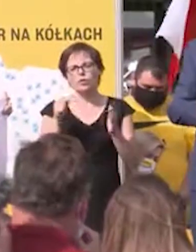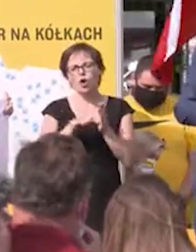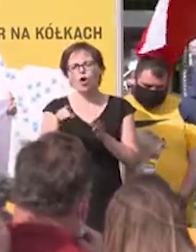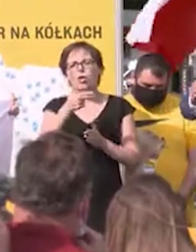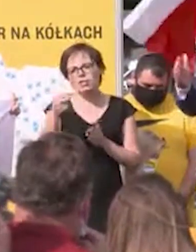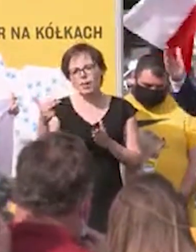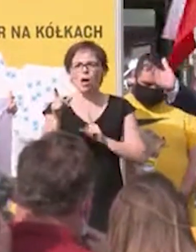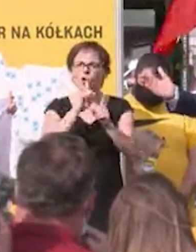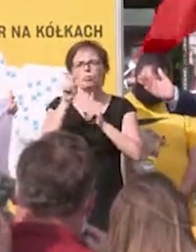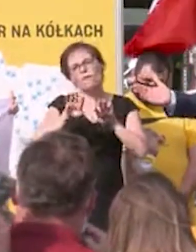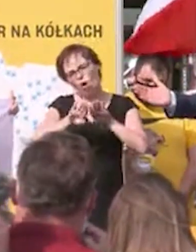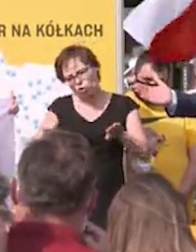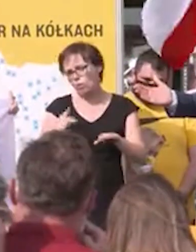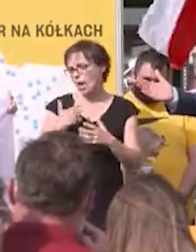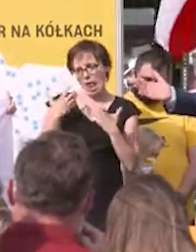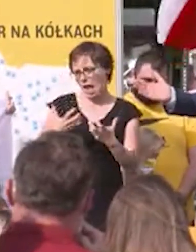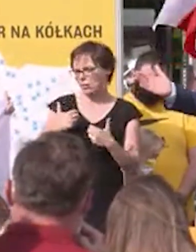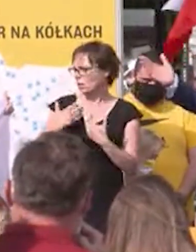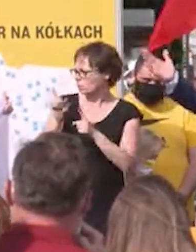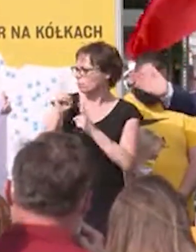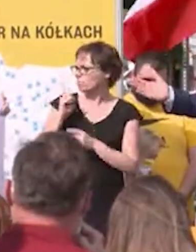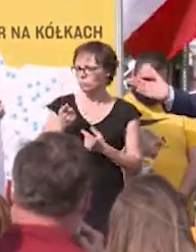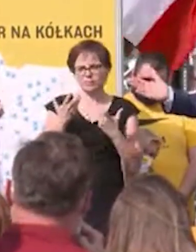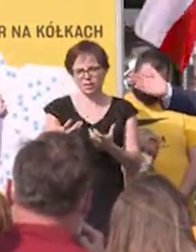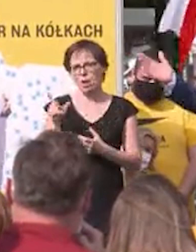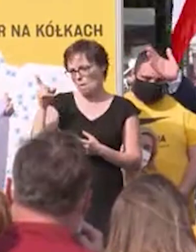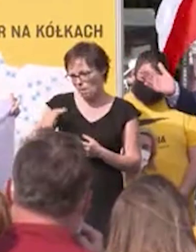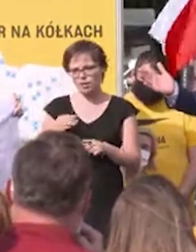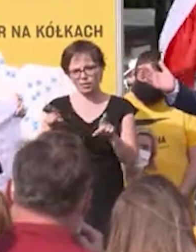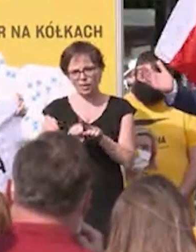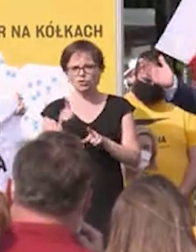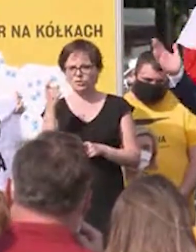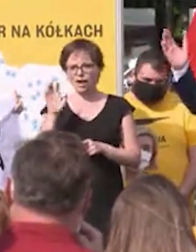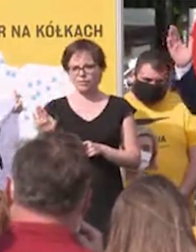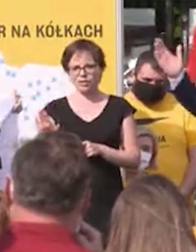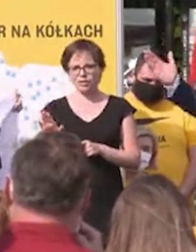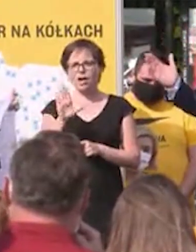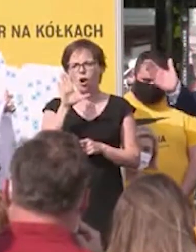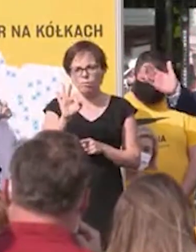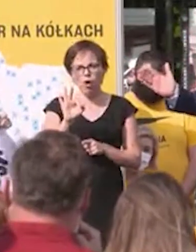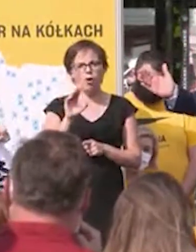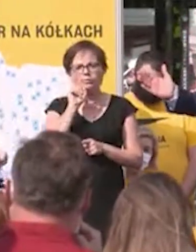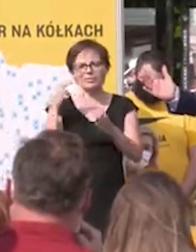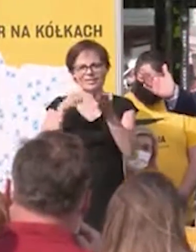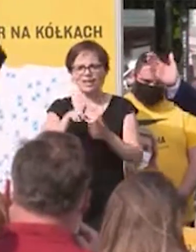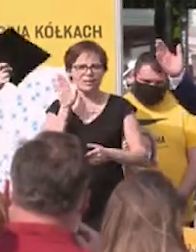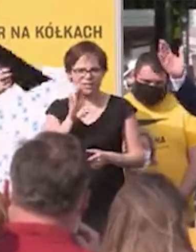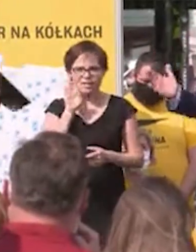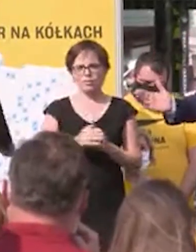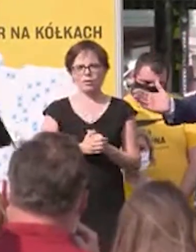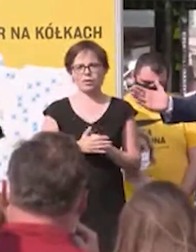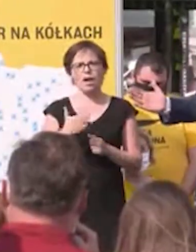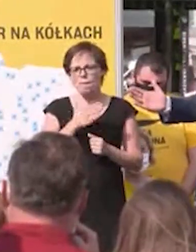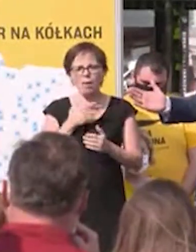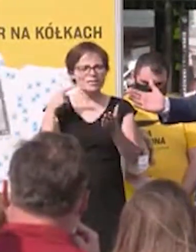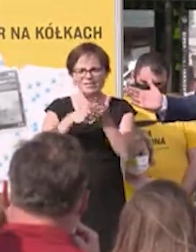osobną rozmowę, którą bardzo chętnie podejmę z wami i z panią za chwilę. Bo mamy ten sam cel. Mamy